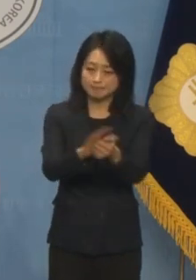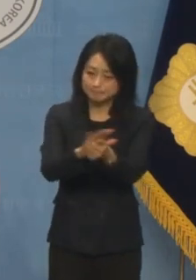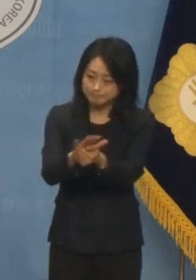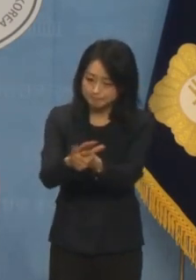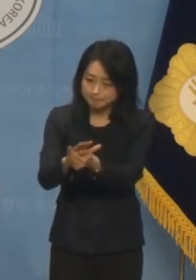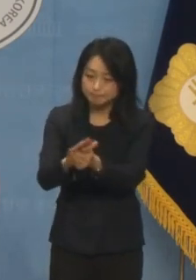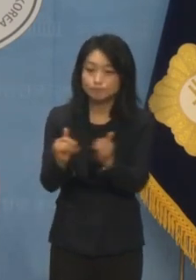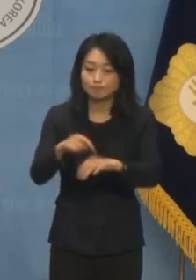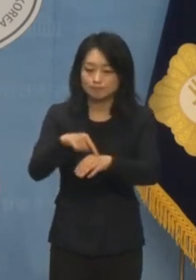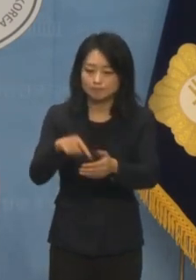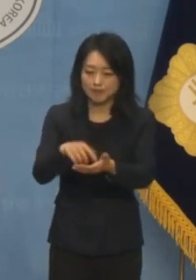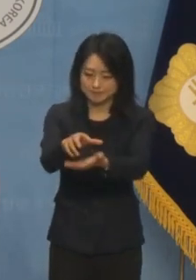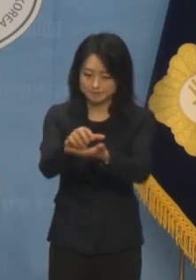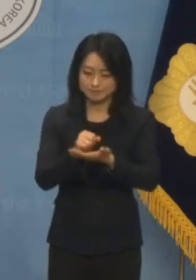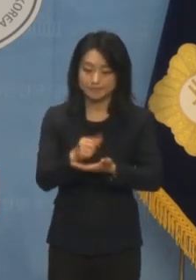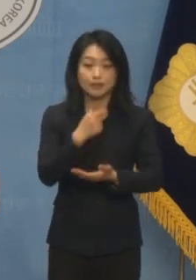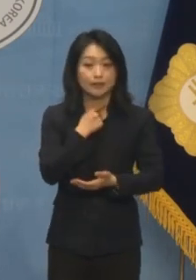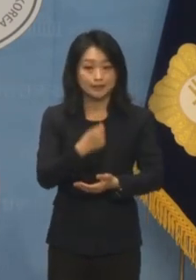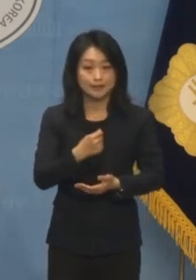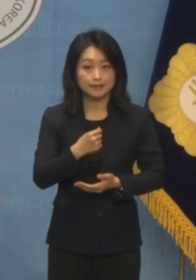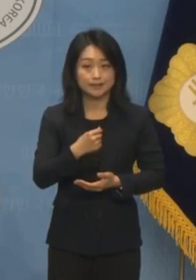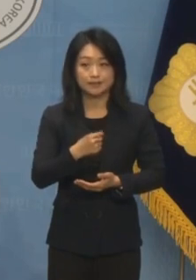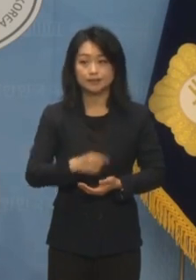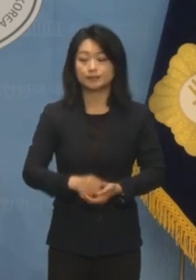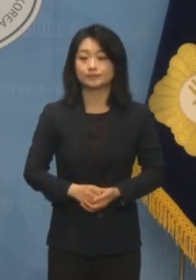민의를 받들겠습니다.